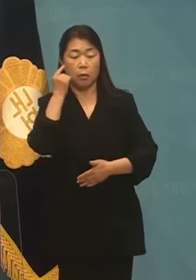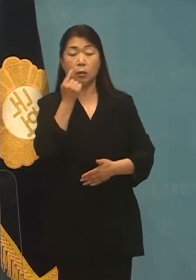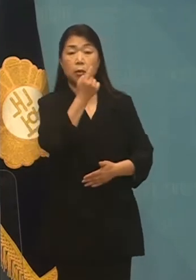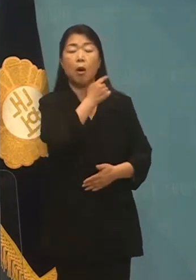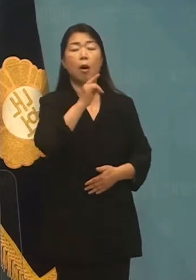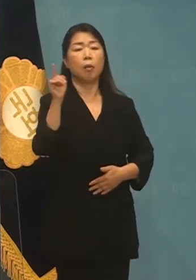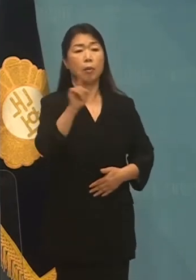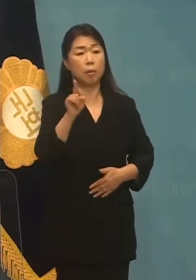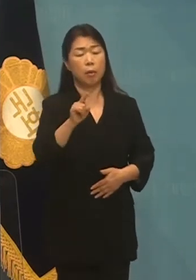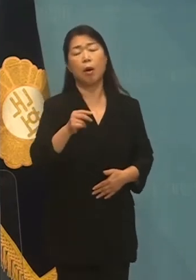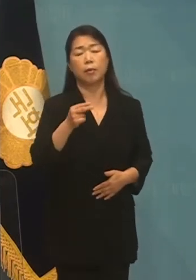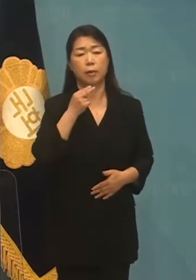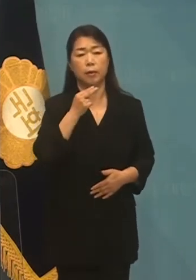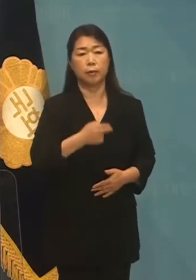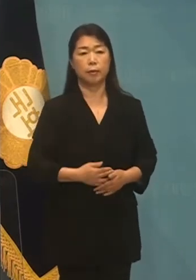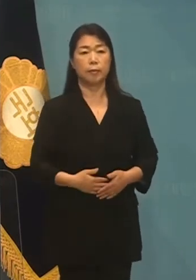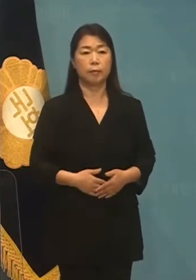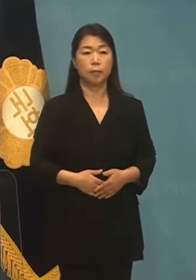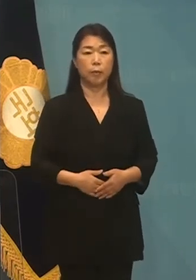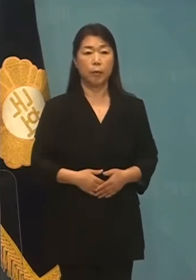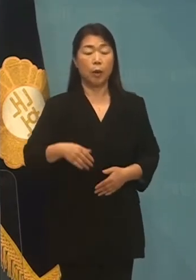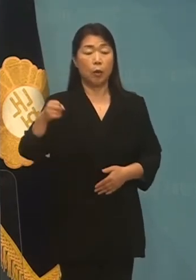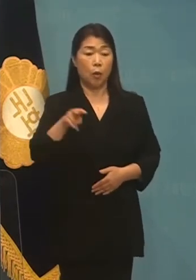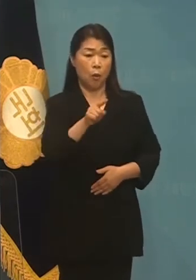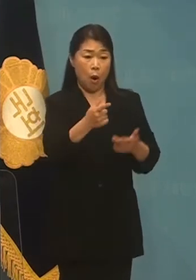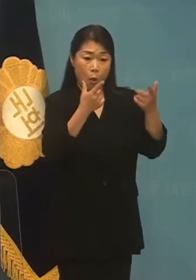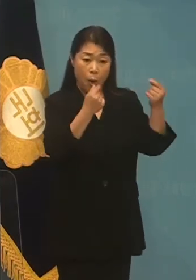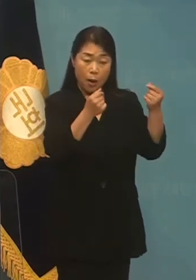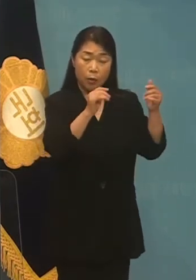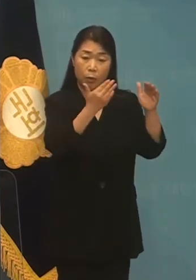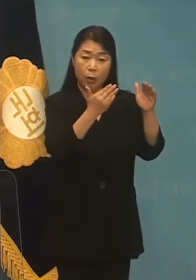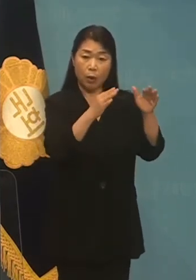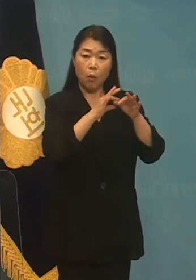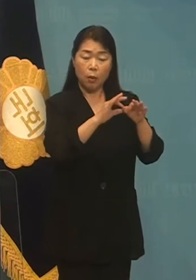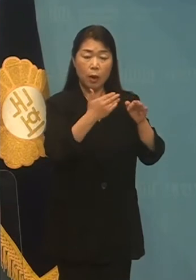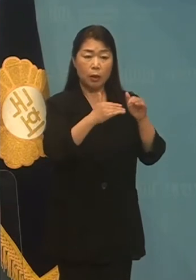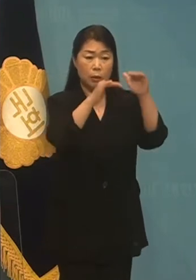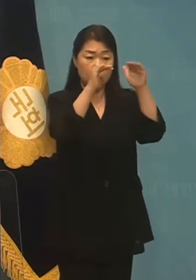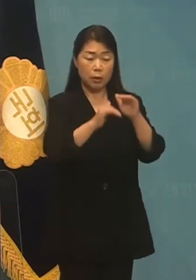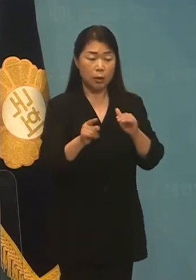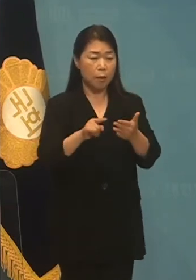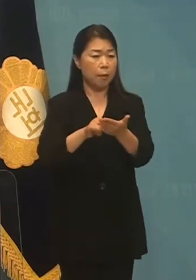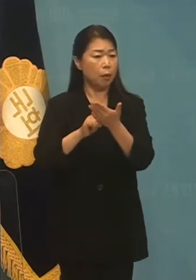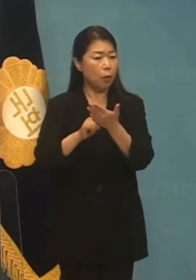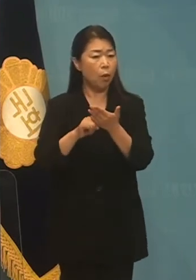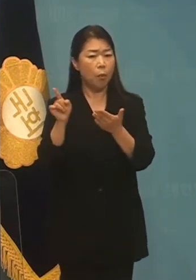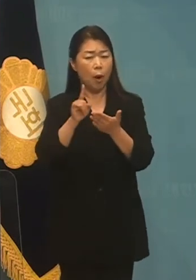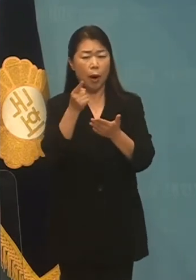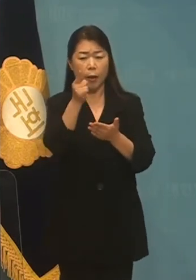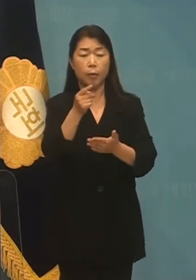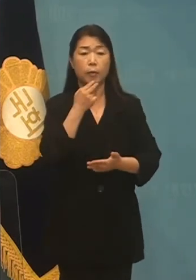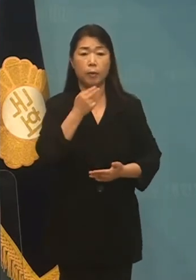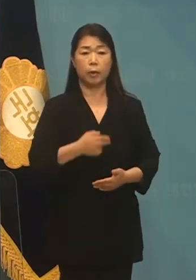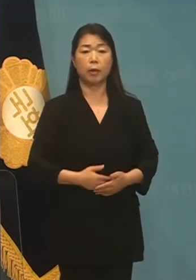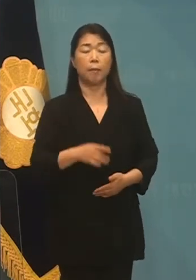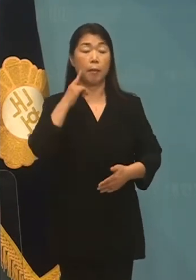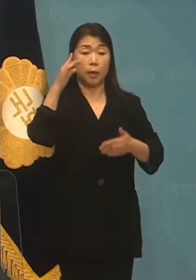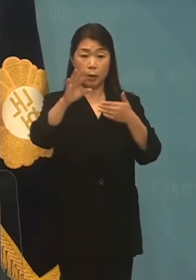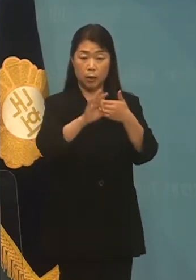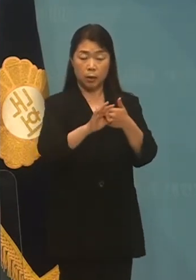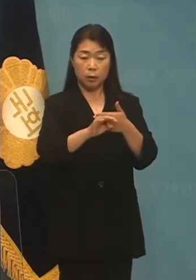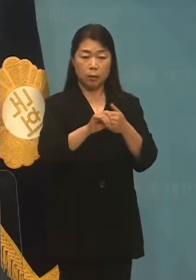근거도 없고 그리고 이것과 관련된 사실이 밝혀진 바도 없습니다.